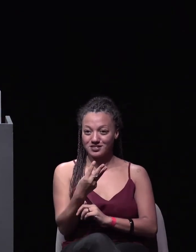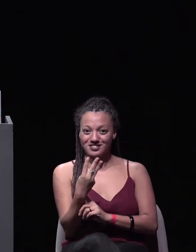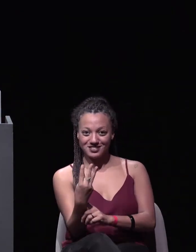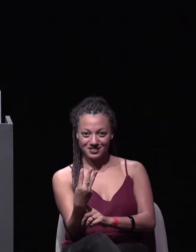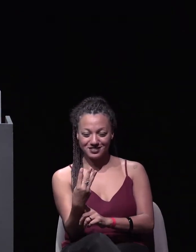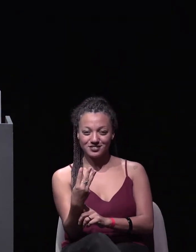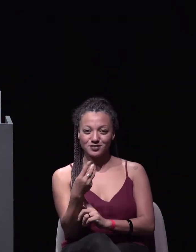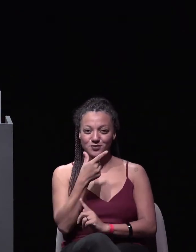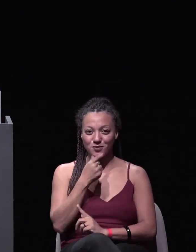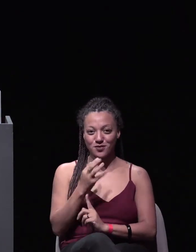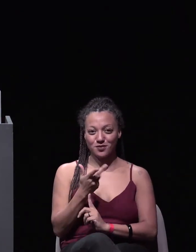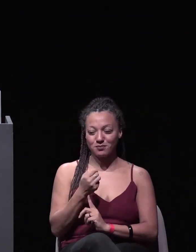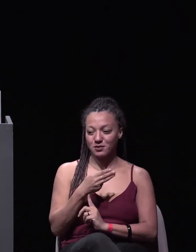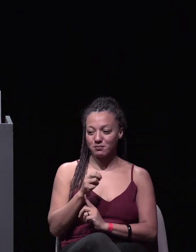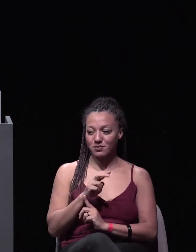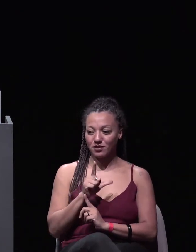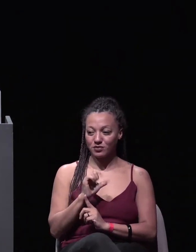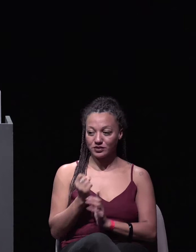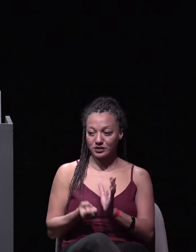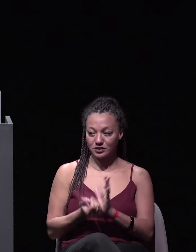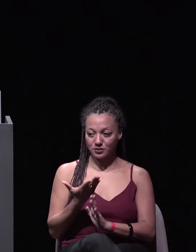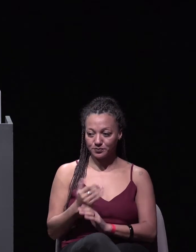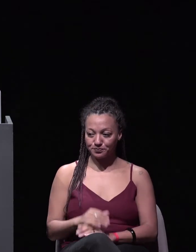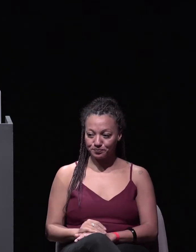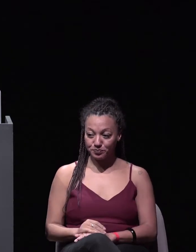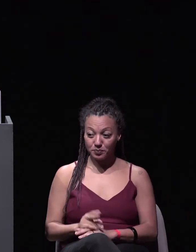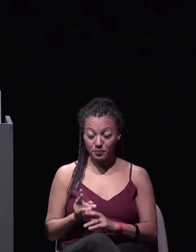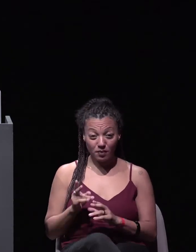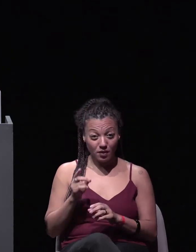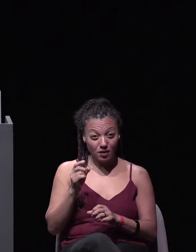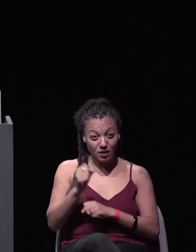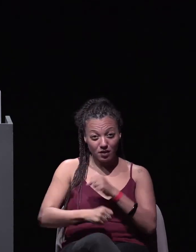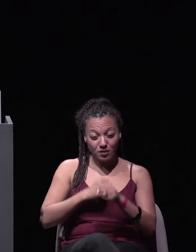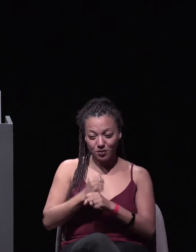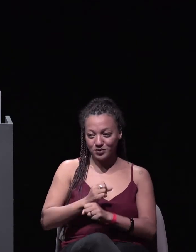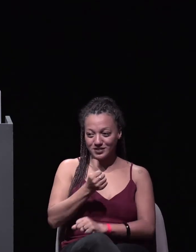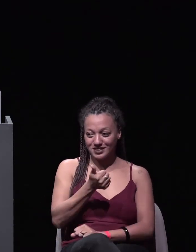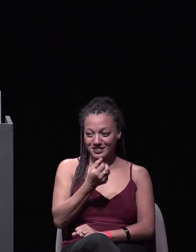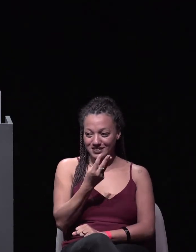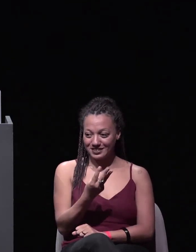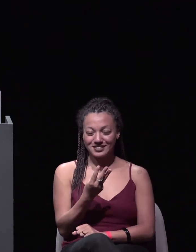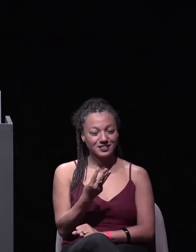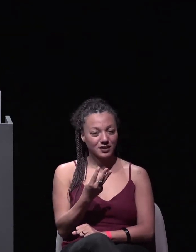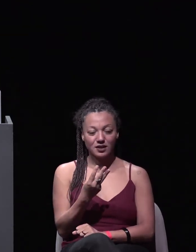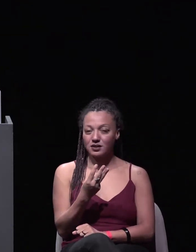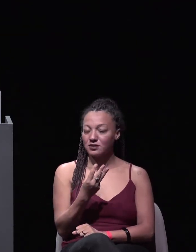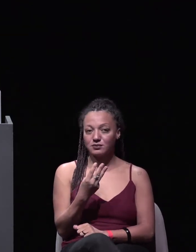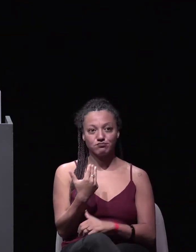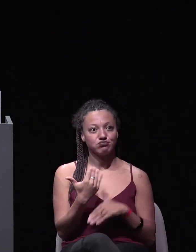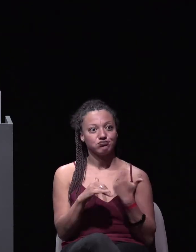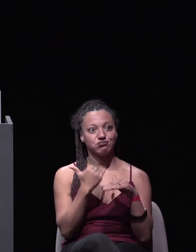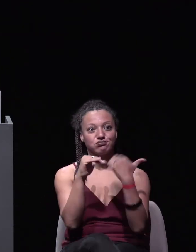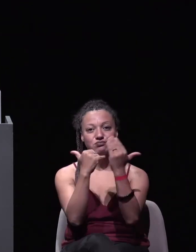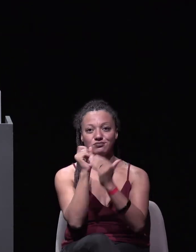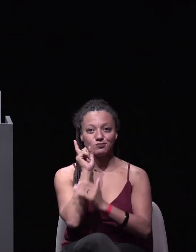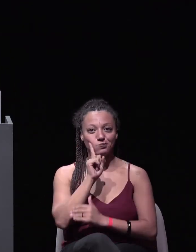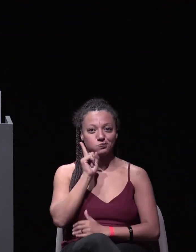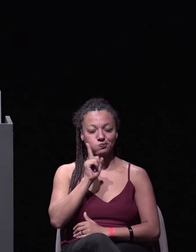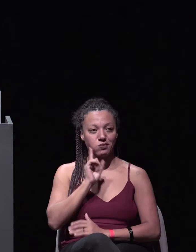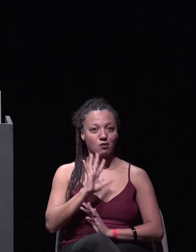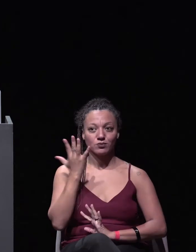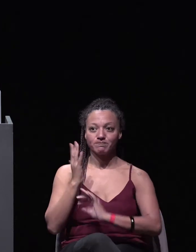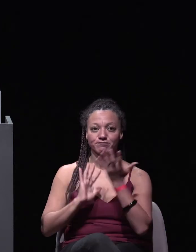1963, do Melvin Edwards. E 63 é um ano prodigioso em acontecimentos nos Estados